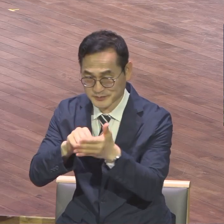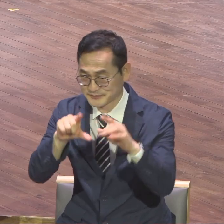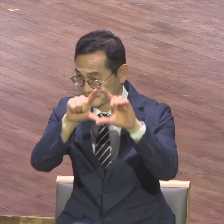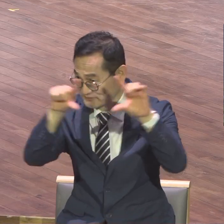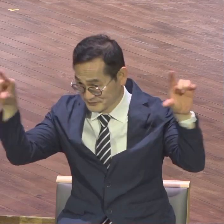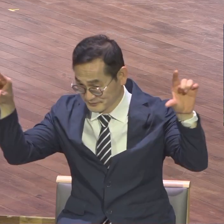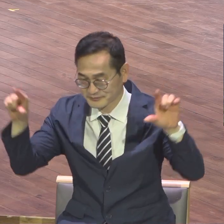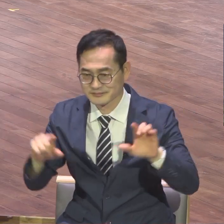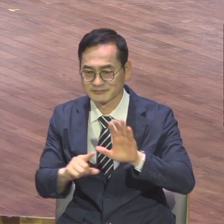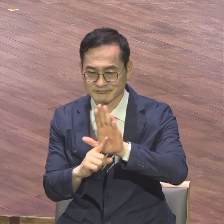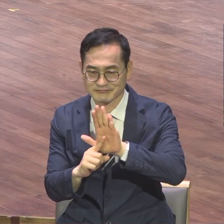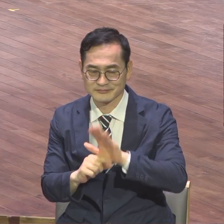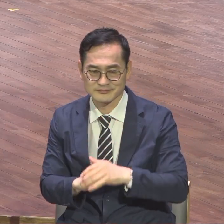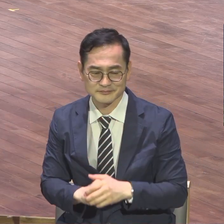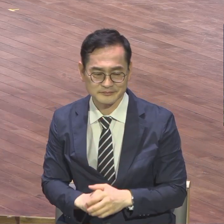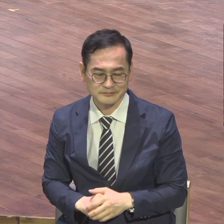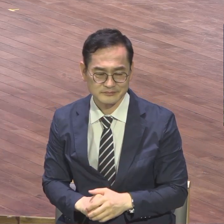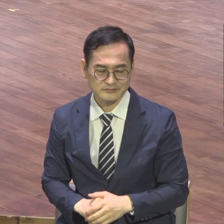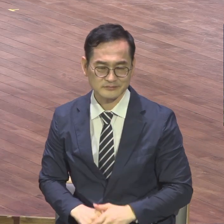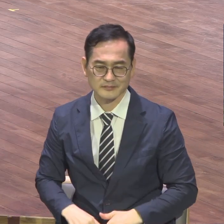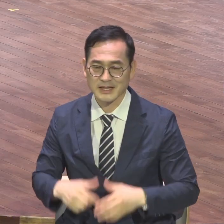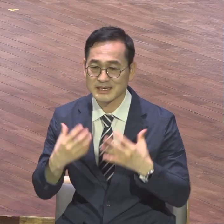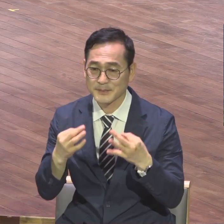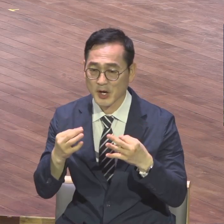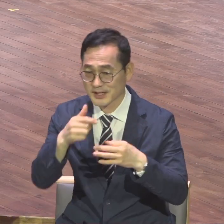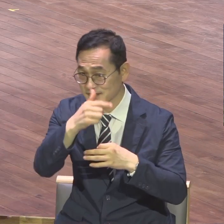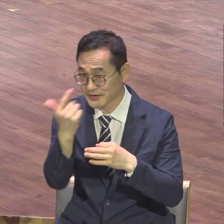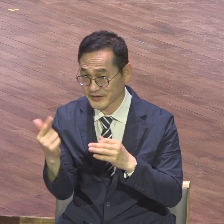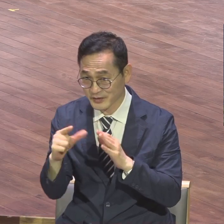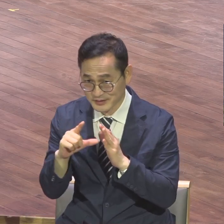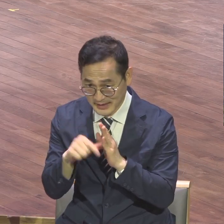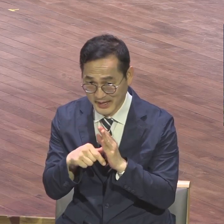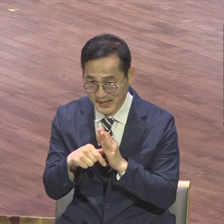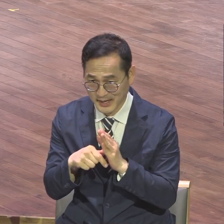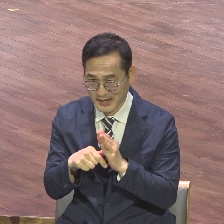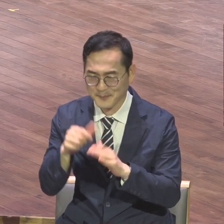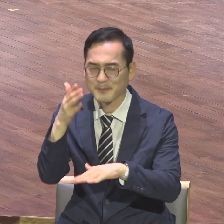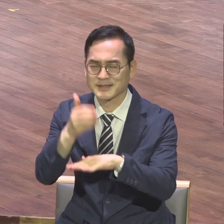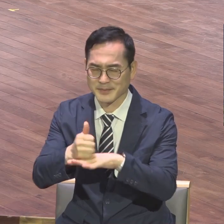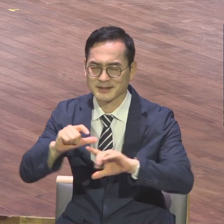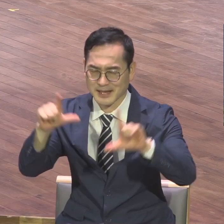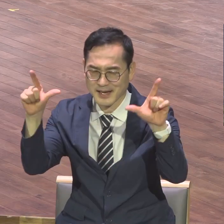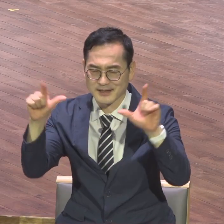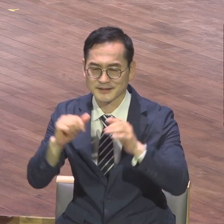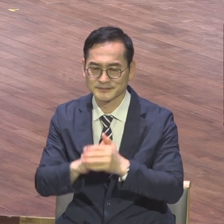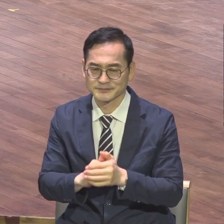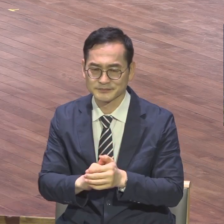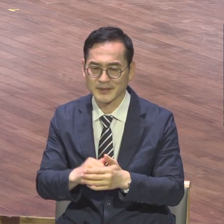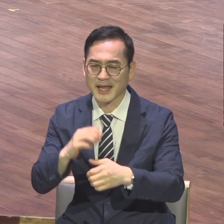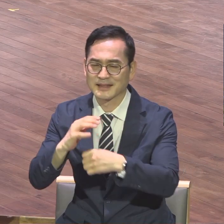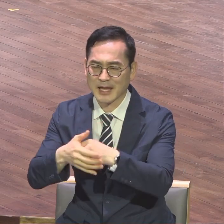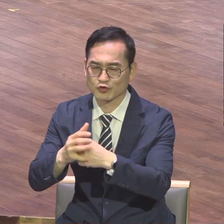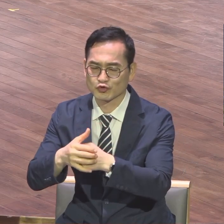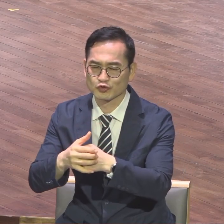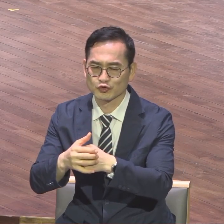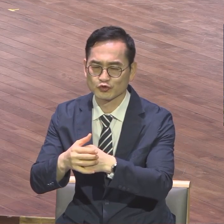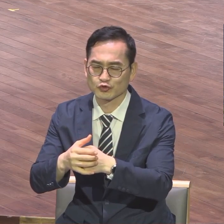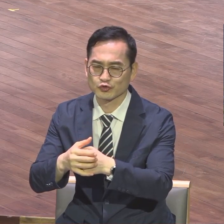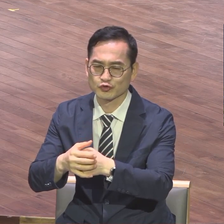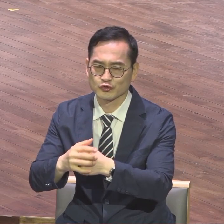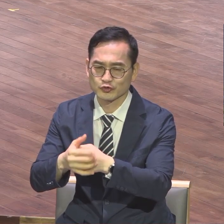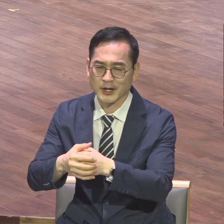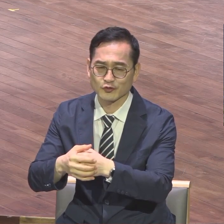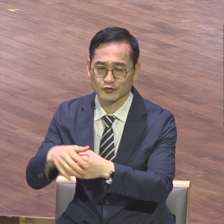저녁에는 WRC 마무리하는 이 렘넌트 나이과 전도자의 고백으로 대구 엑스포